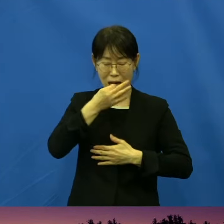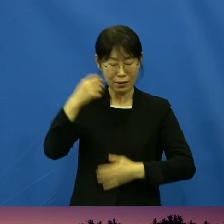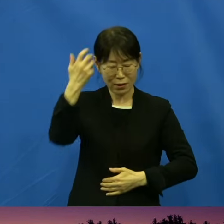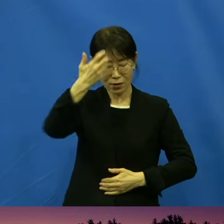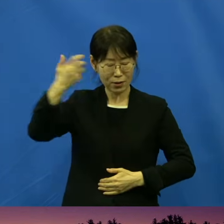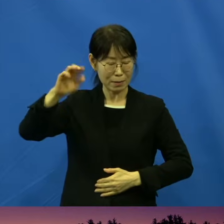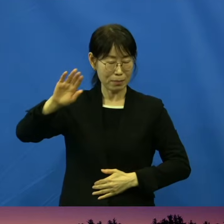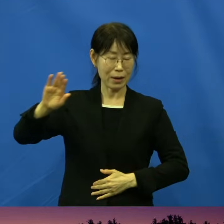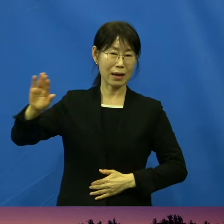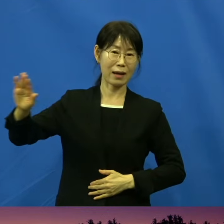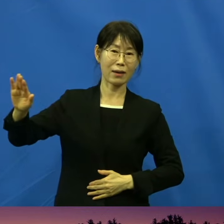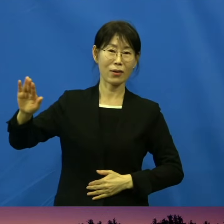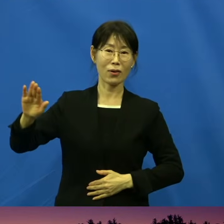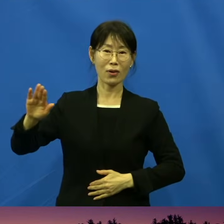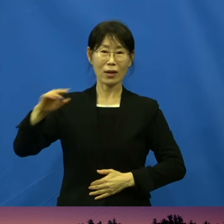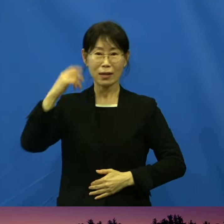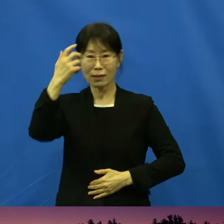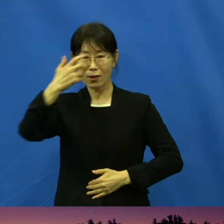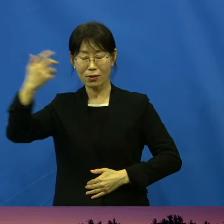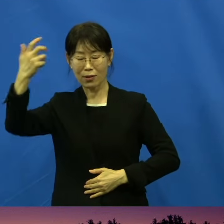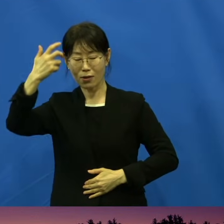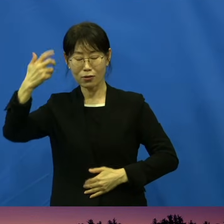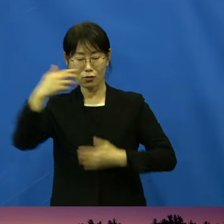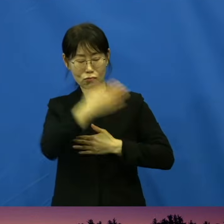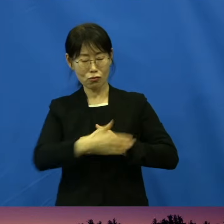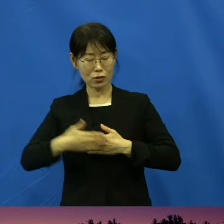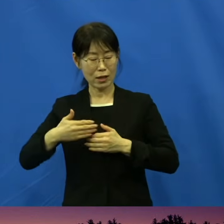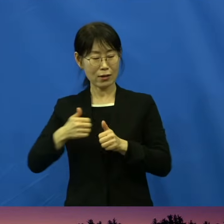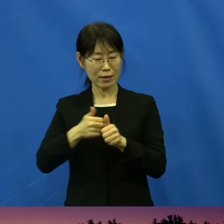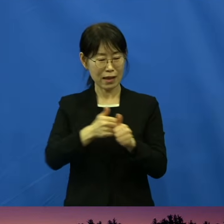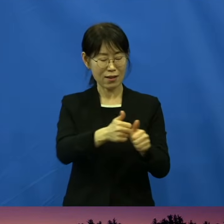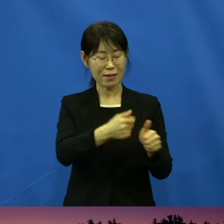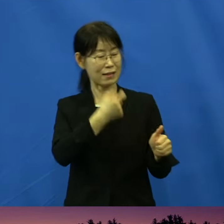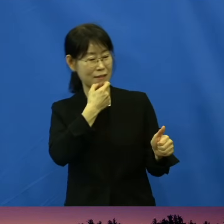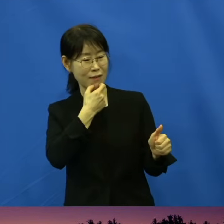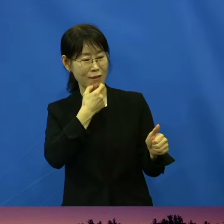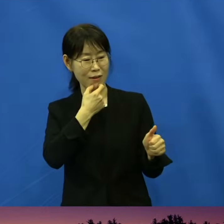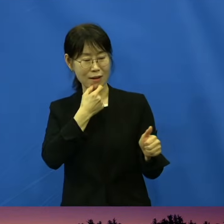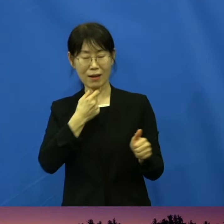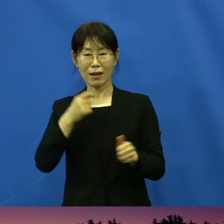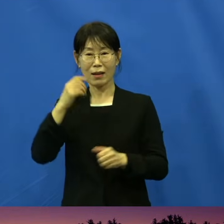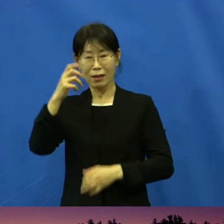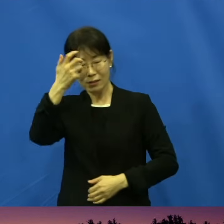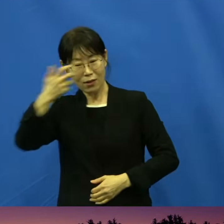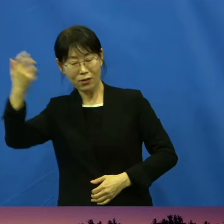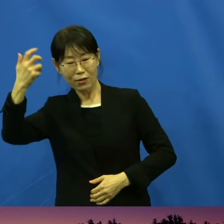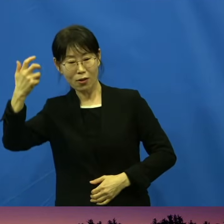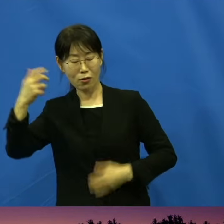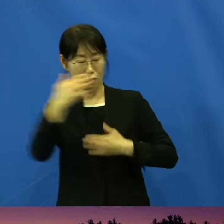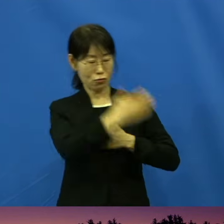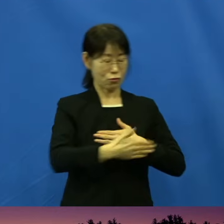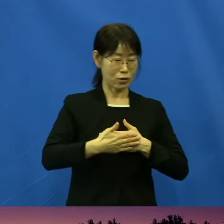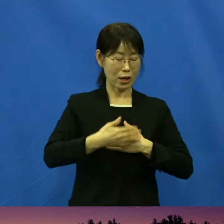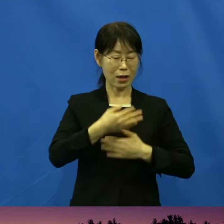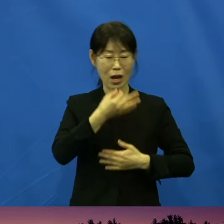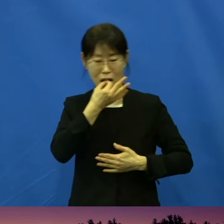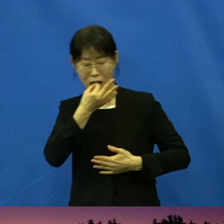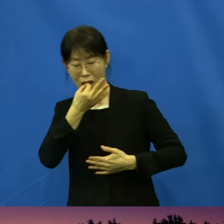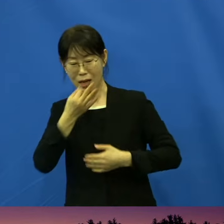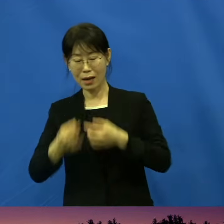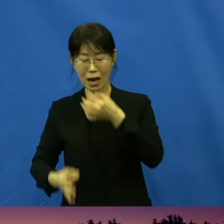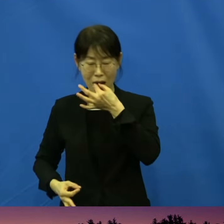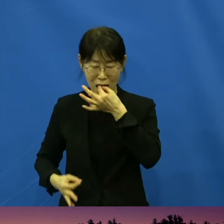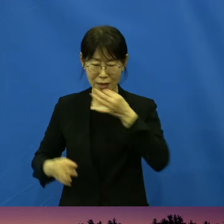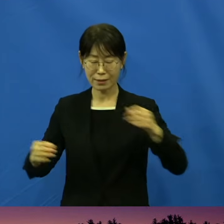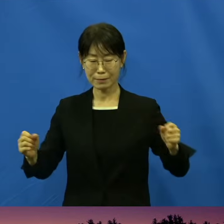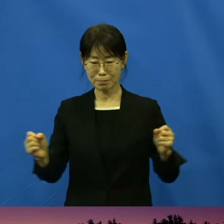거스르고 성령은 육체를 거스르나니 이 둘이 서로 대적함으로 너희가 원하는 것을 하지 못하게 하려